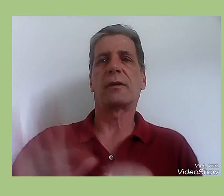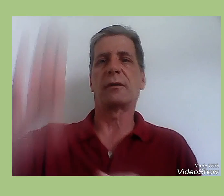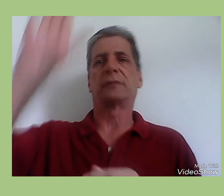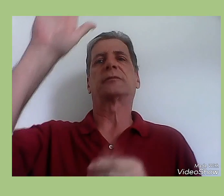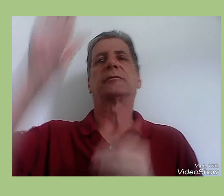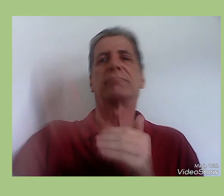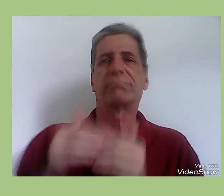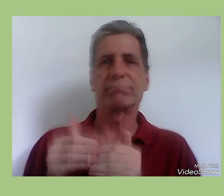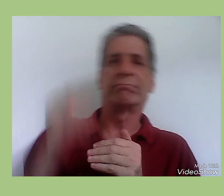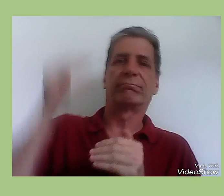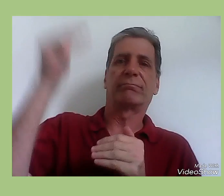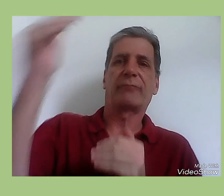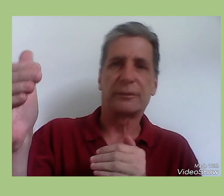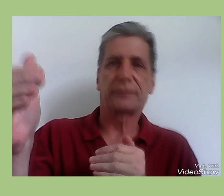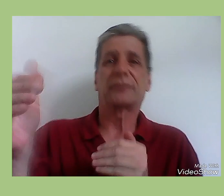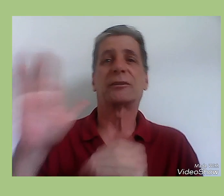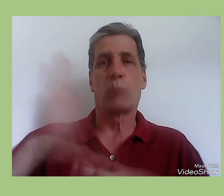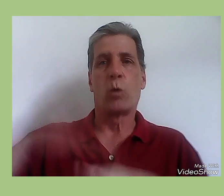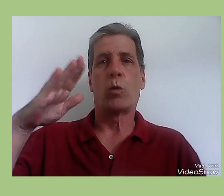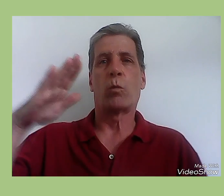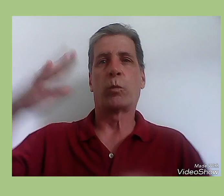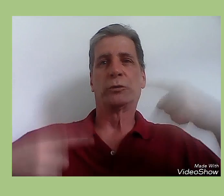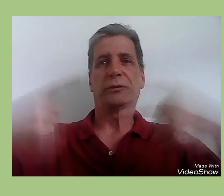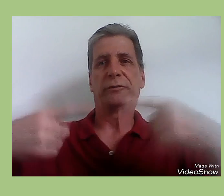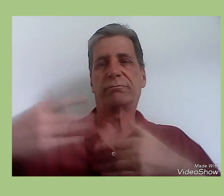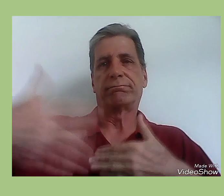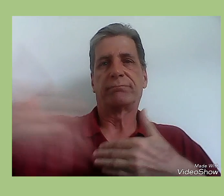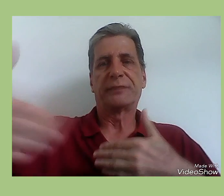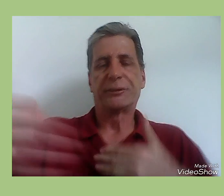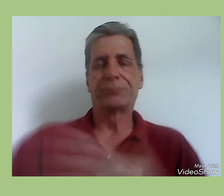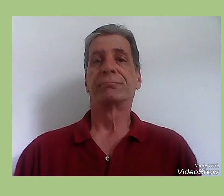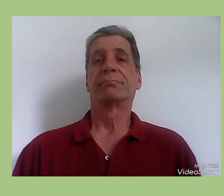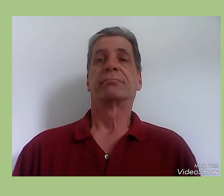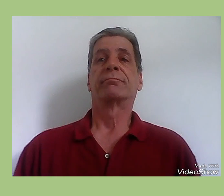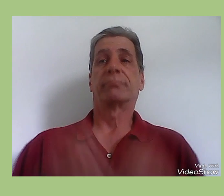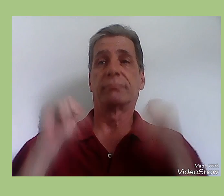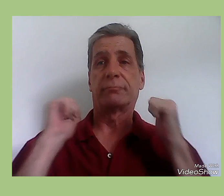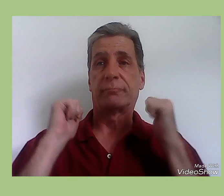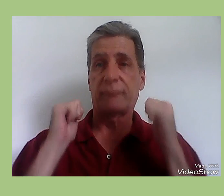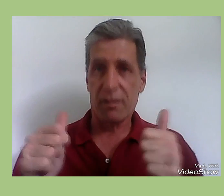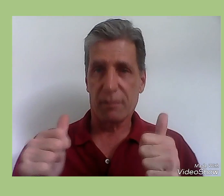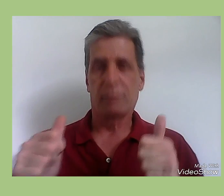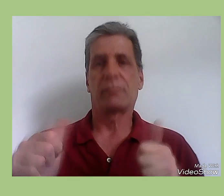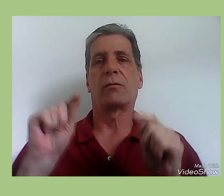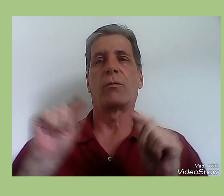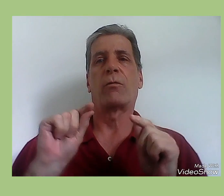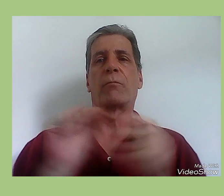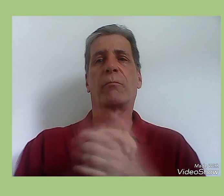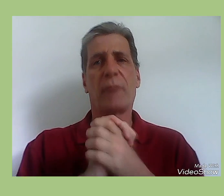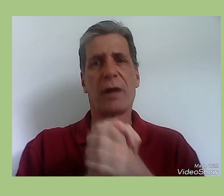verdade, houve um pretexto baseado em aspectos da legislação para afastá-la por razões de ordem